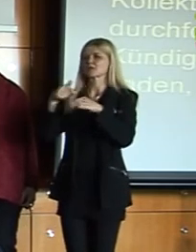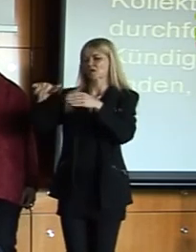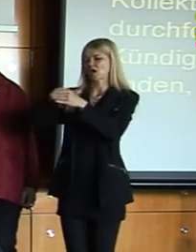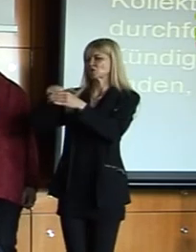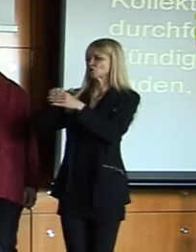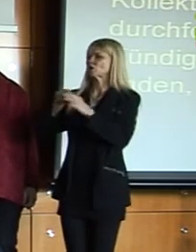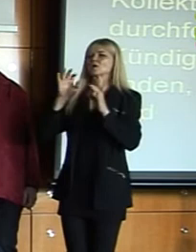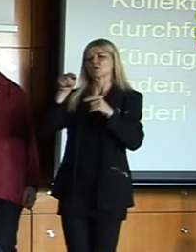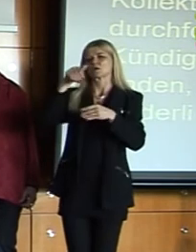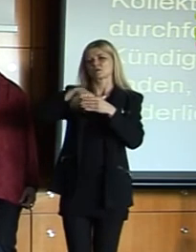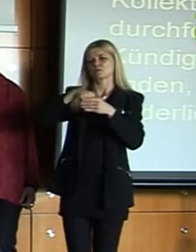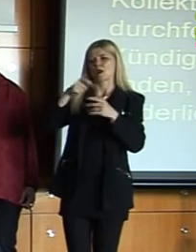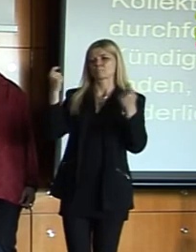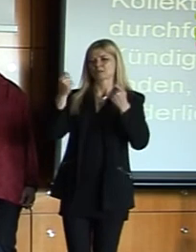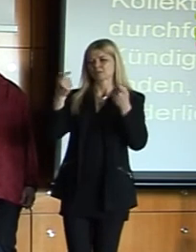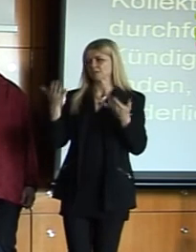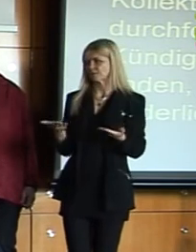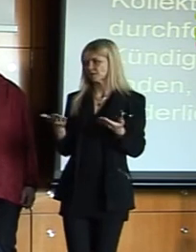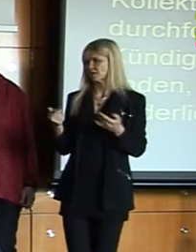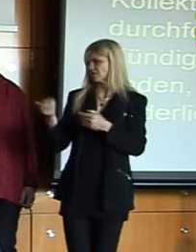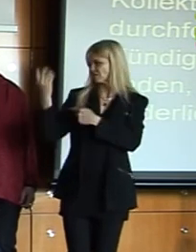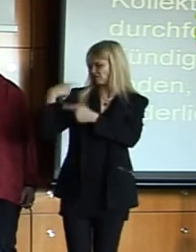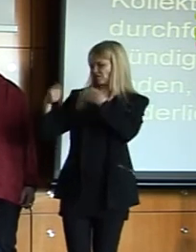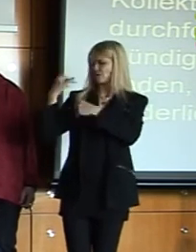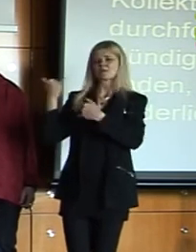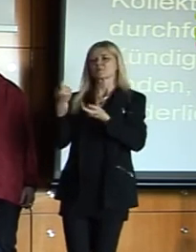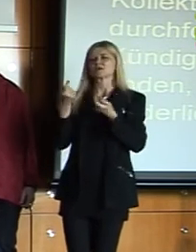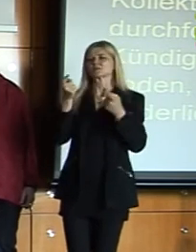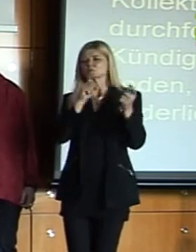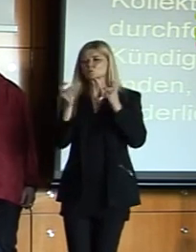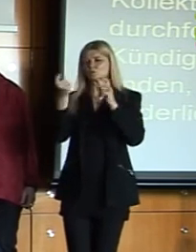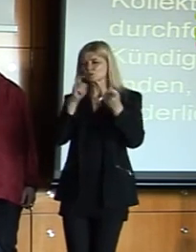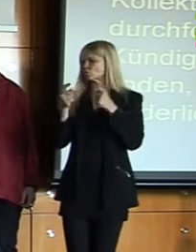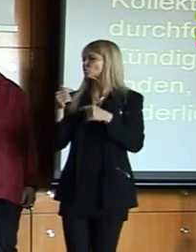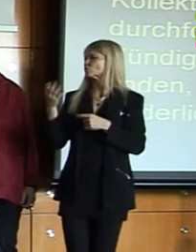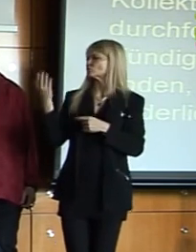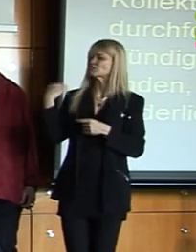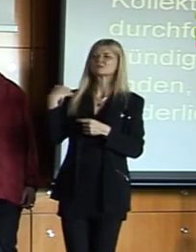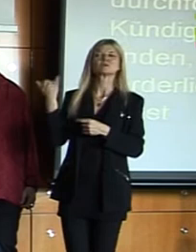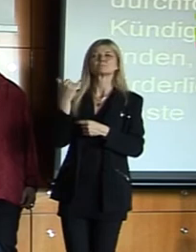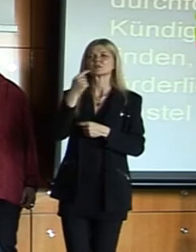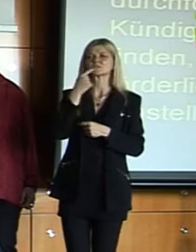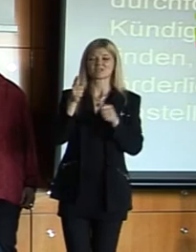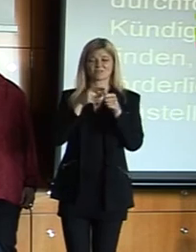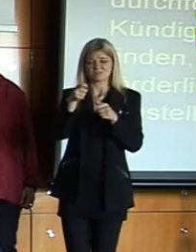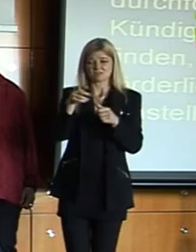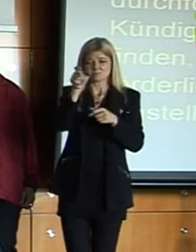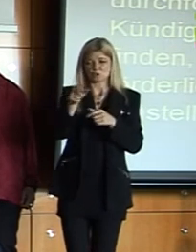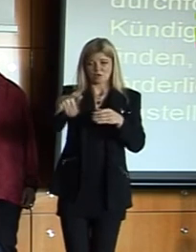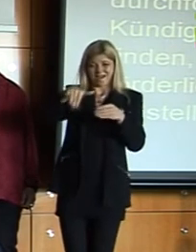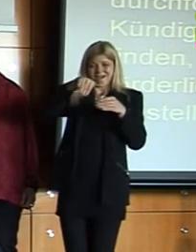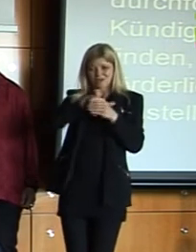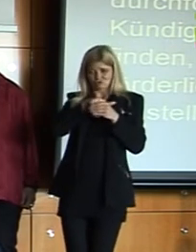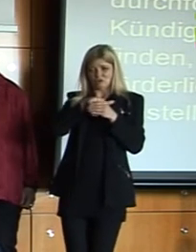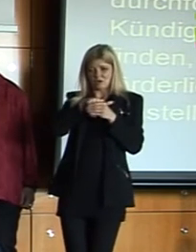Ich habe in der Vergangenheit immer wieder Diskussionen in die Richtung gehabt, dass man gesagt hat, naja, wenn ich den einstelle oder